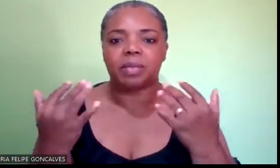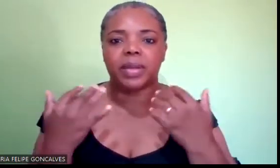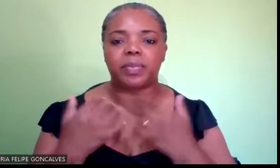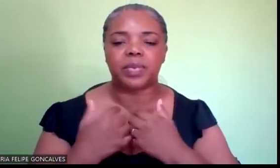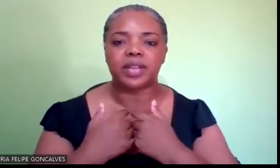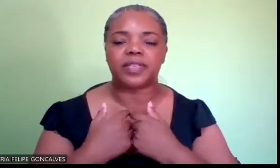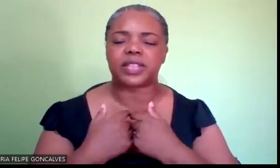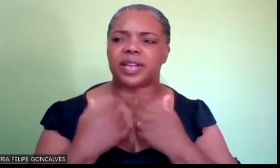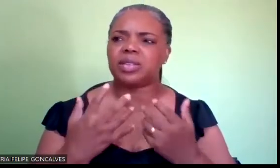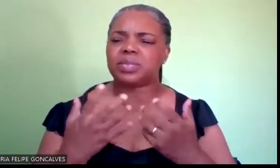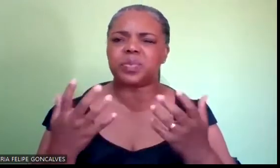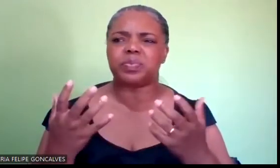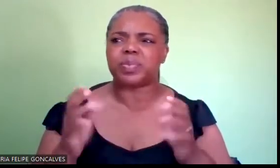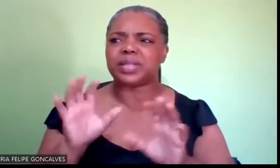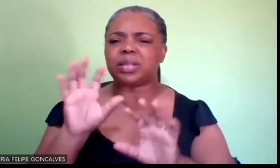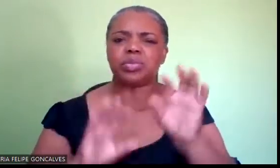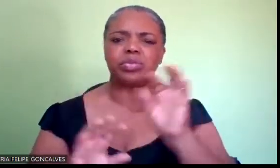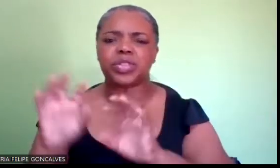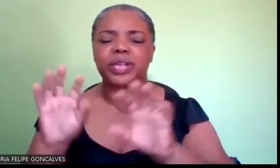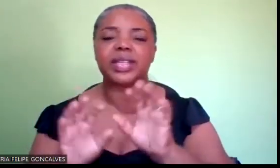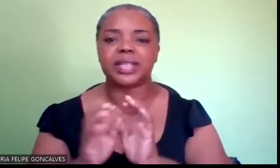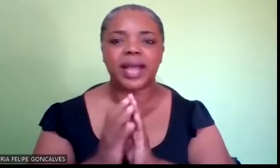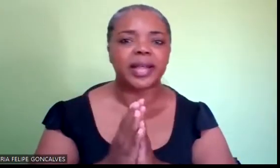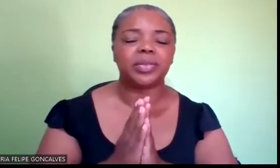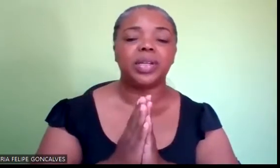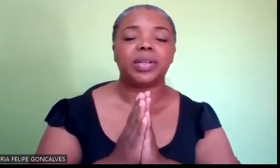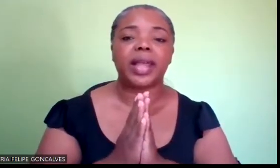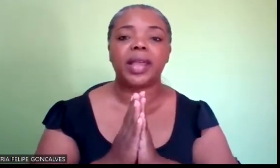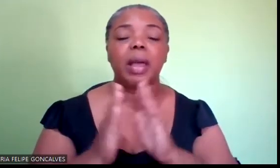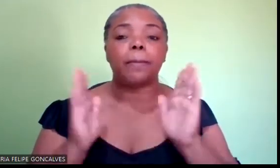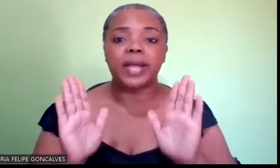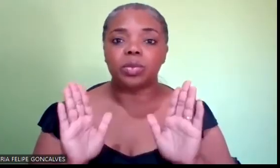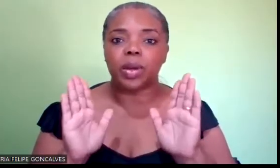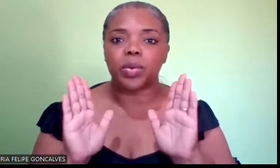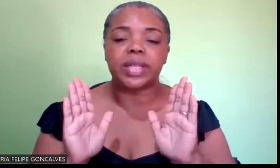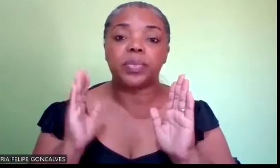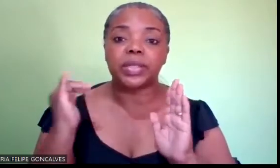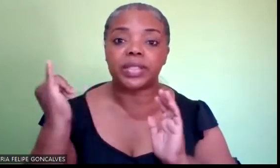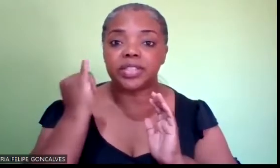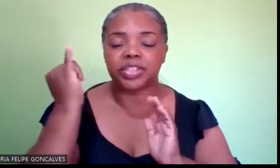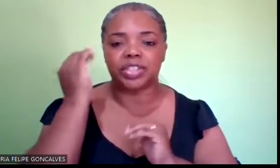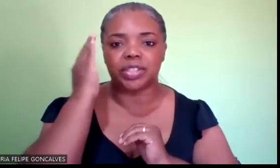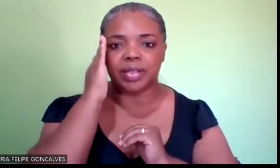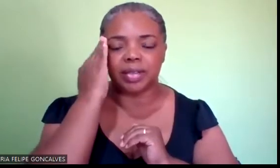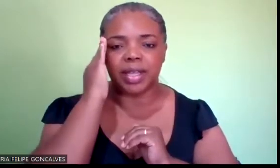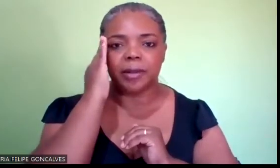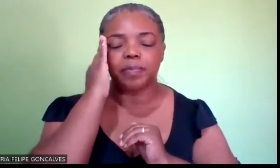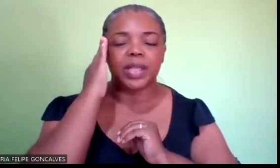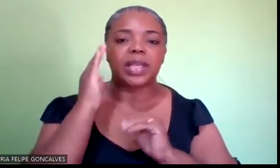pela primeira vez, falar, nossa, mas parece que está tudo desorganizado, né? Mas uma coisa importante a gente entender, que